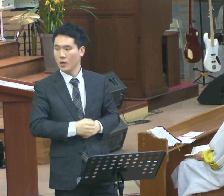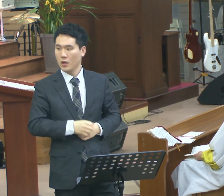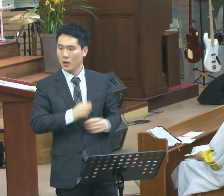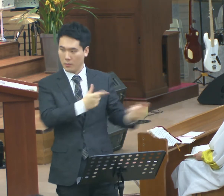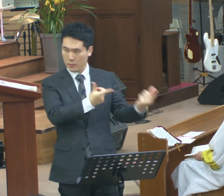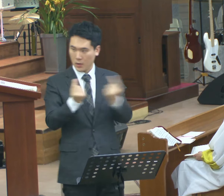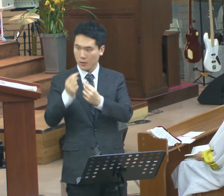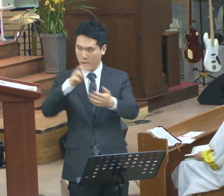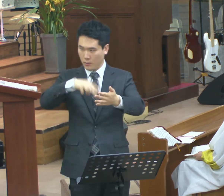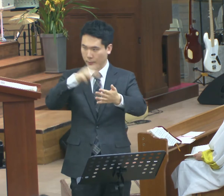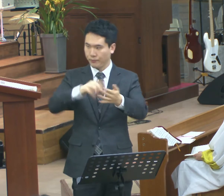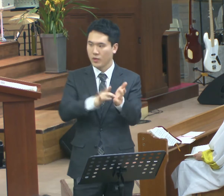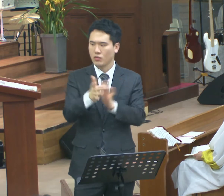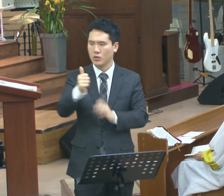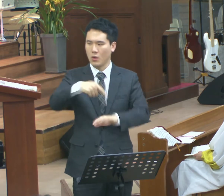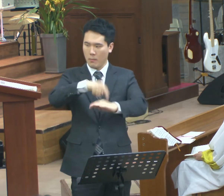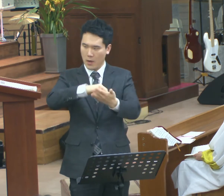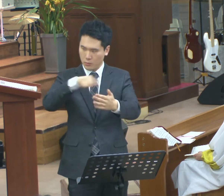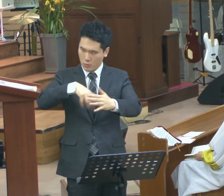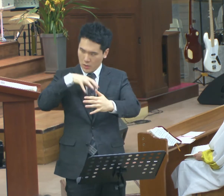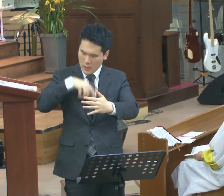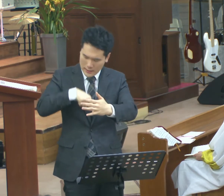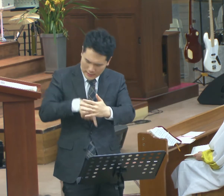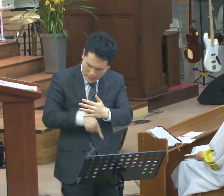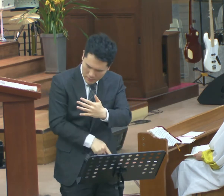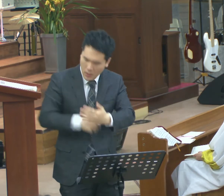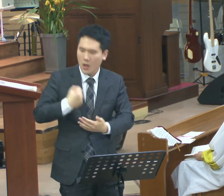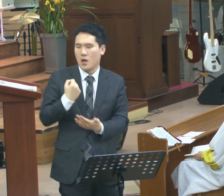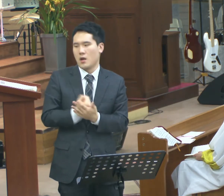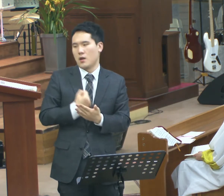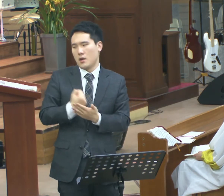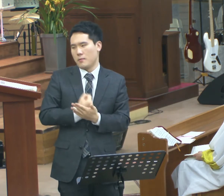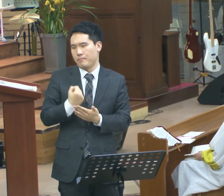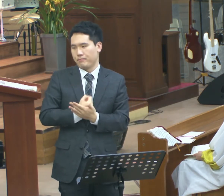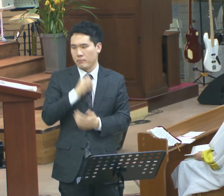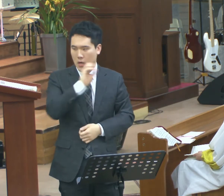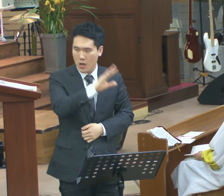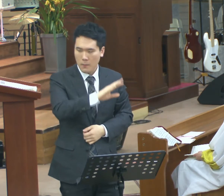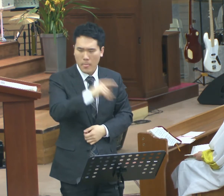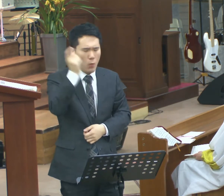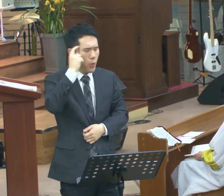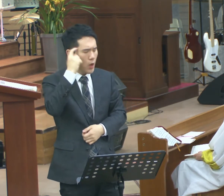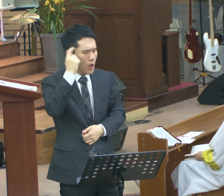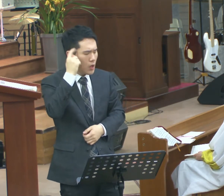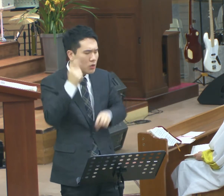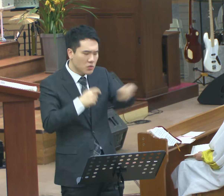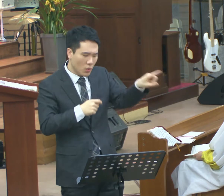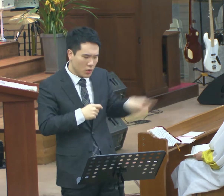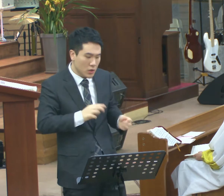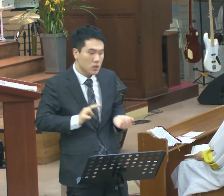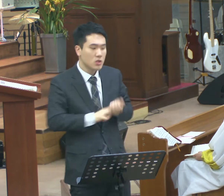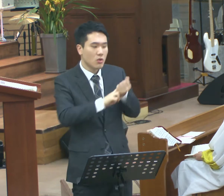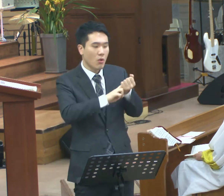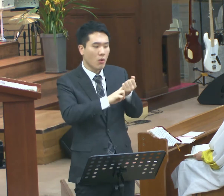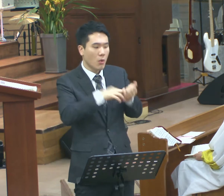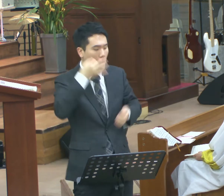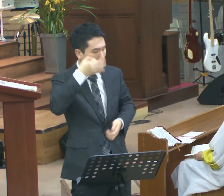시작. 예수께서 마음속으로 깊이 단식하시며 이르시되 어찌하여 이 세대가 표적을 구하느냐. 내가 진실로